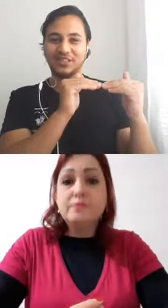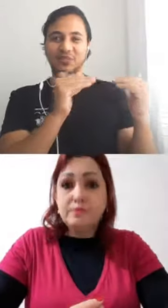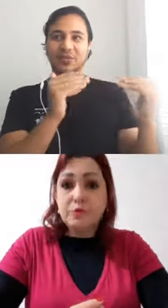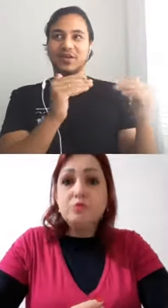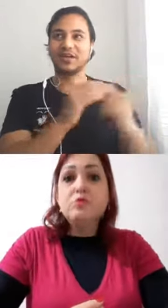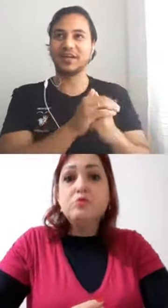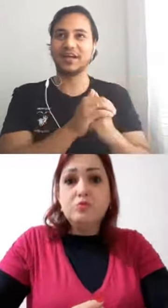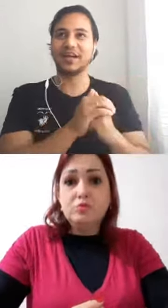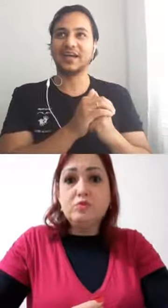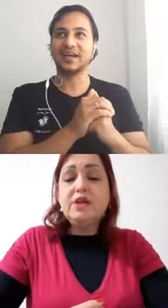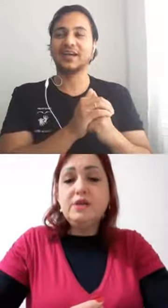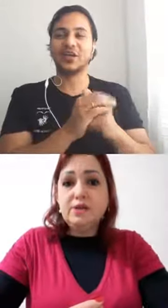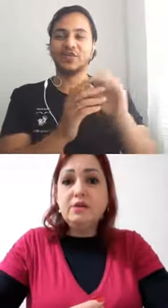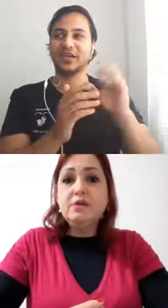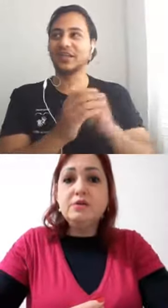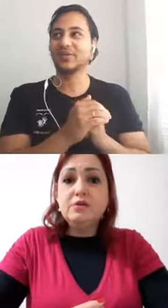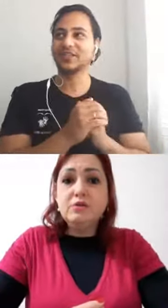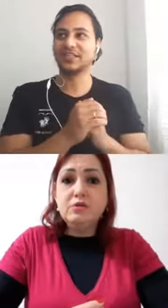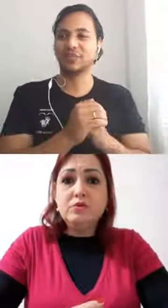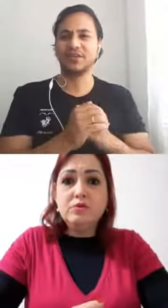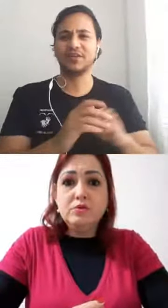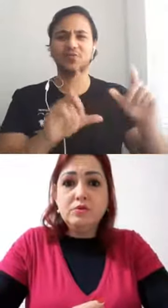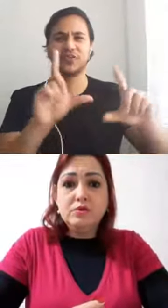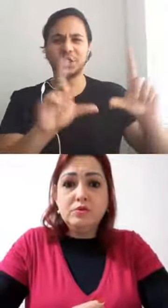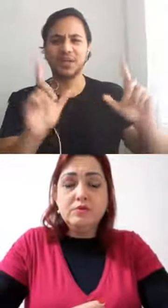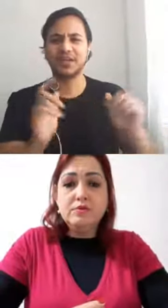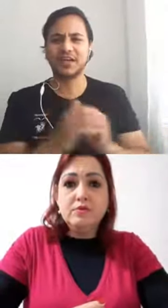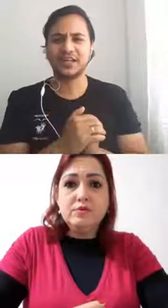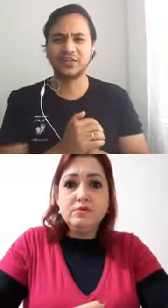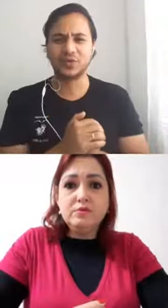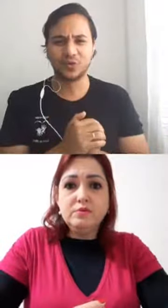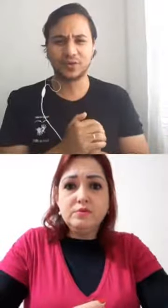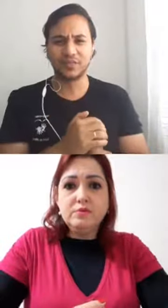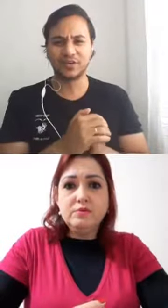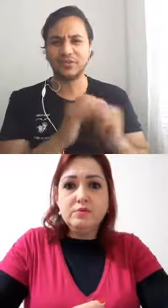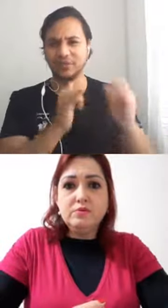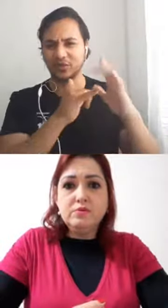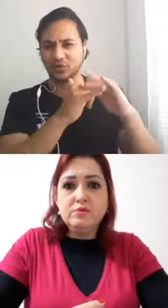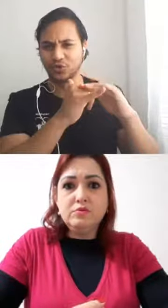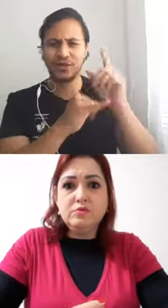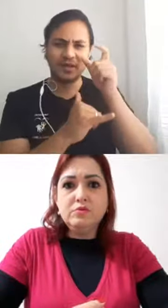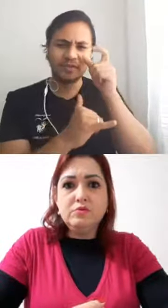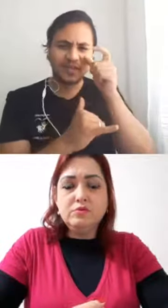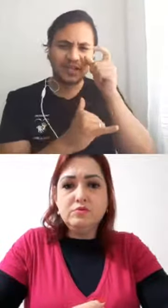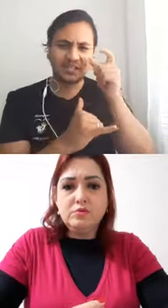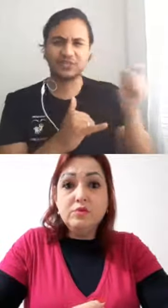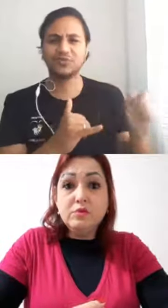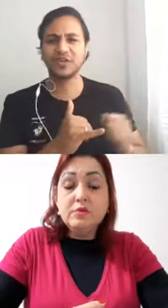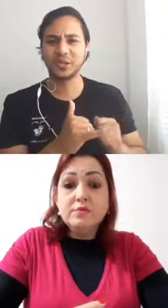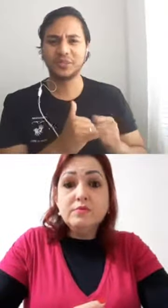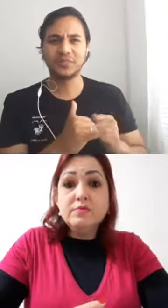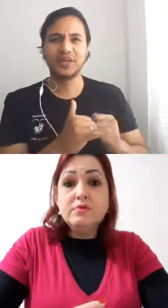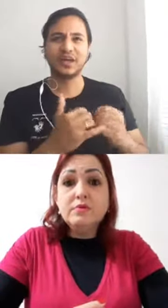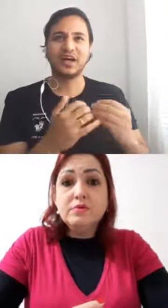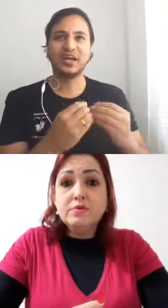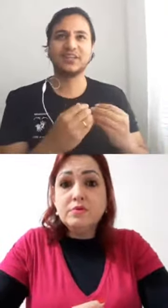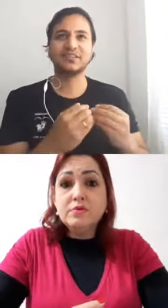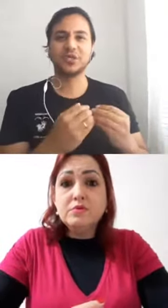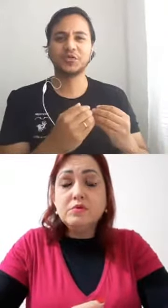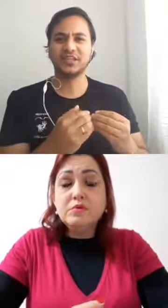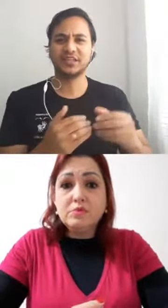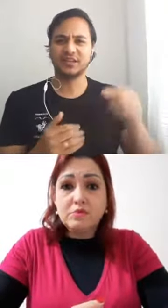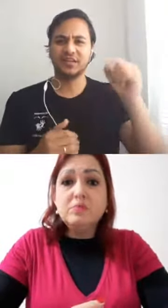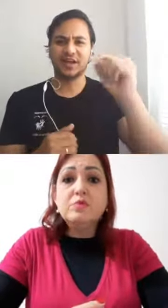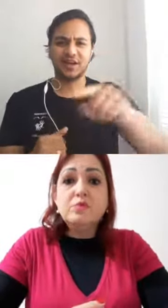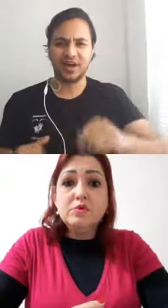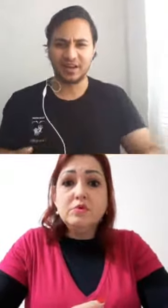Por exemplo, eu Aham. vi que ele deu esse exemplo. Ele vê um vídeo ali no YouTube, por exemplo, no YouTube, ele assiste um vídeo, aí esse vídeo